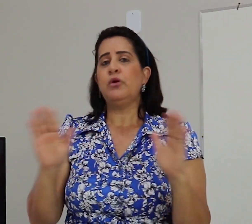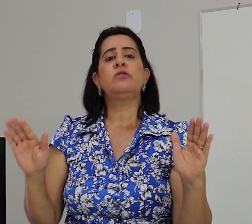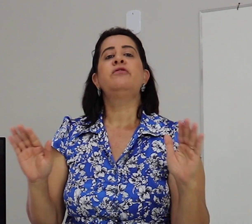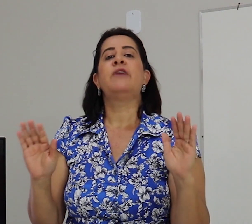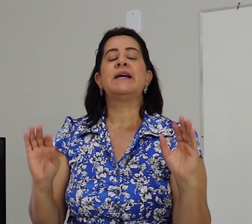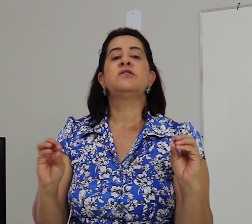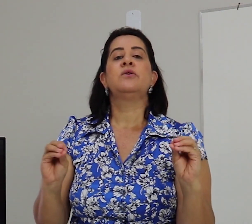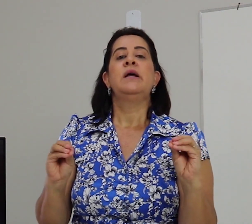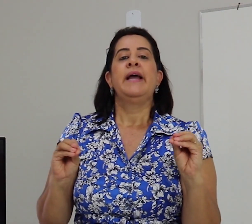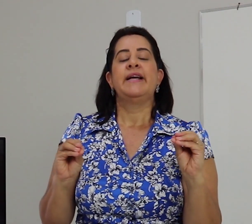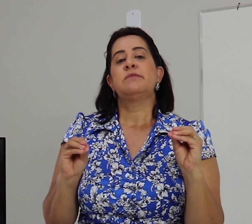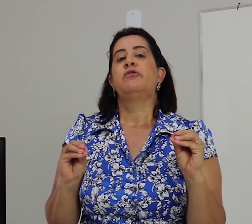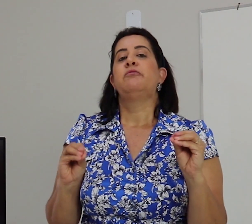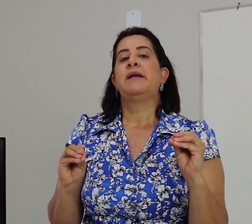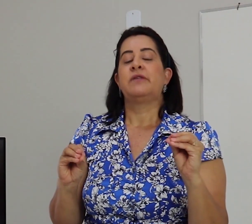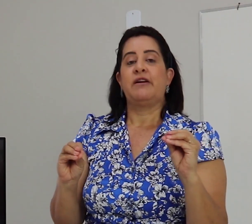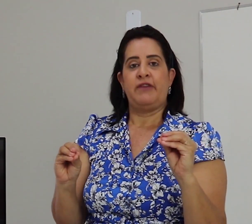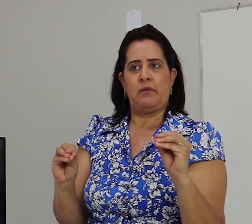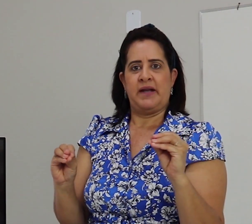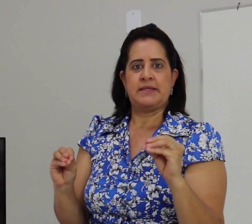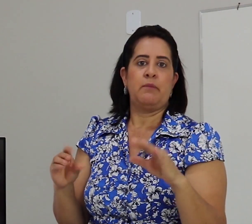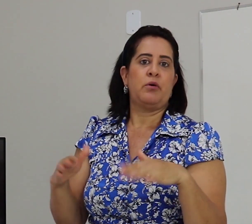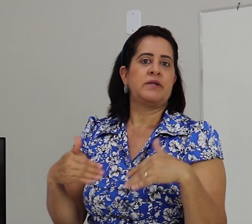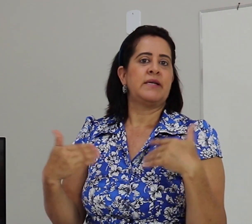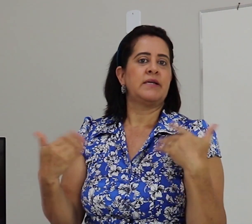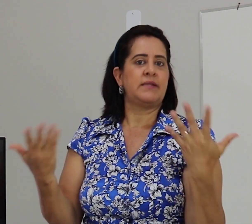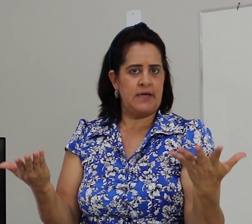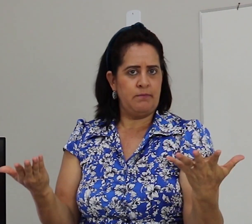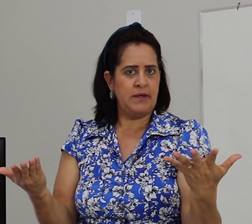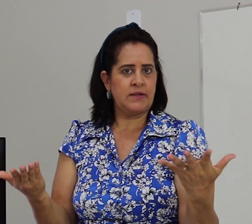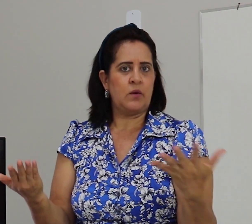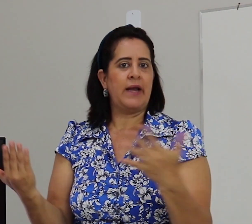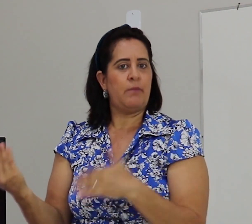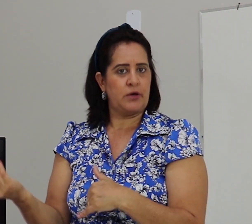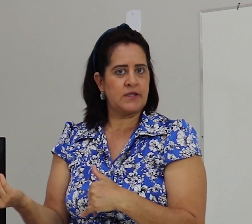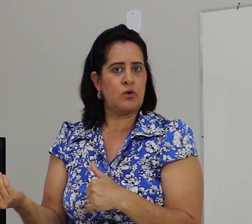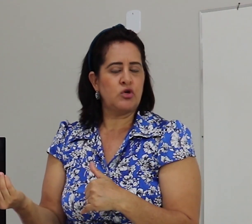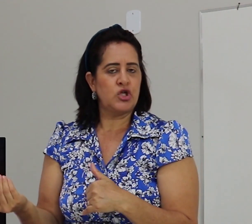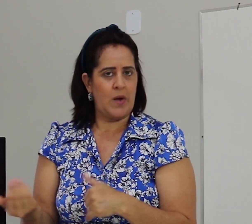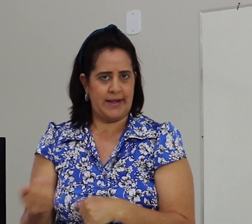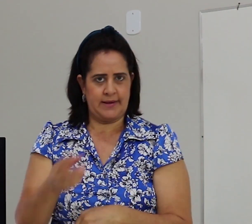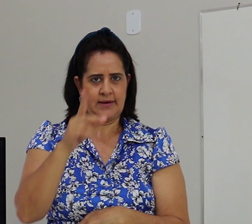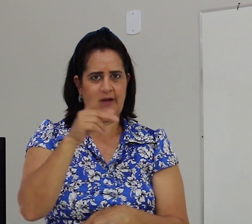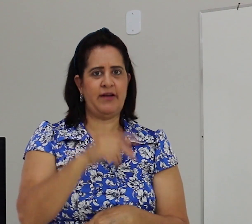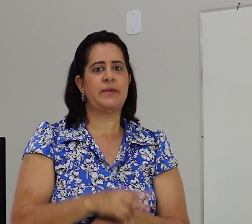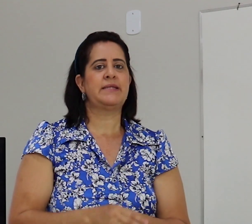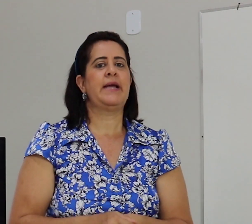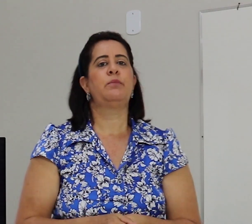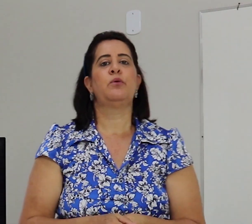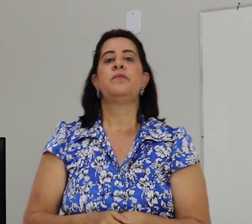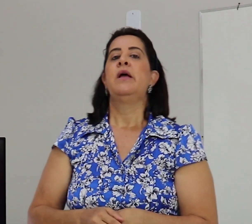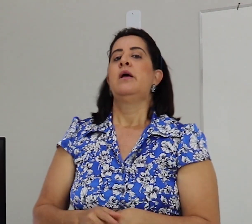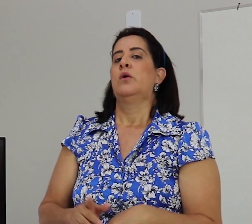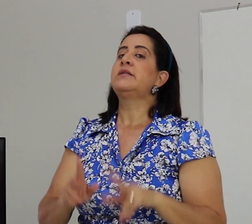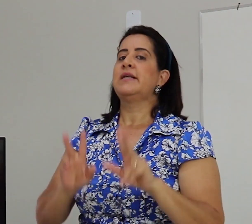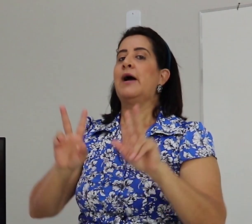muito fácil esse movimento da frequência. Ela pode ser simples ou ela pode ser continuada. Quer ver um exemplo? O sinal